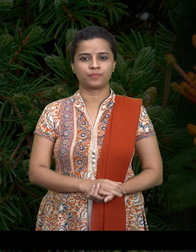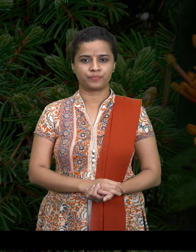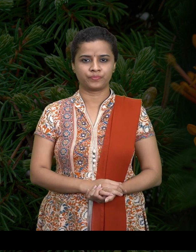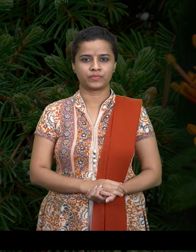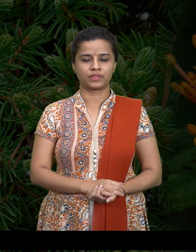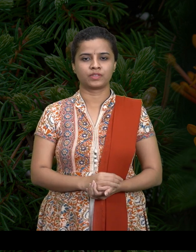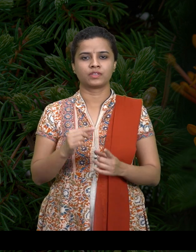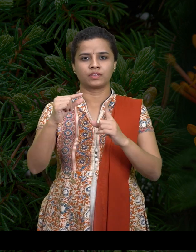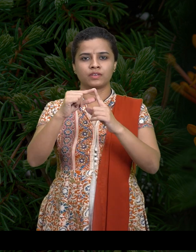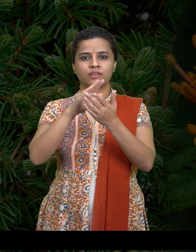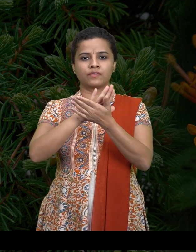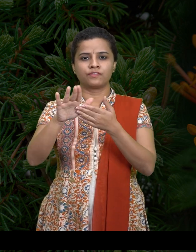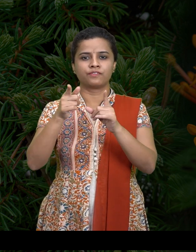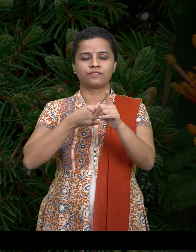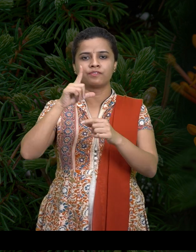फिलांथस आमारस